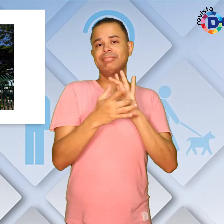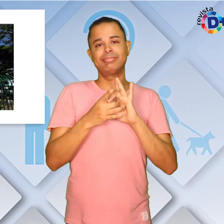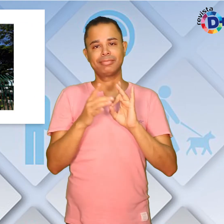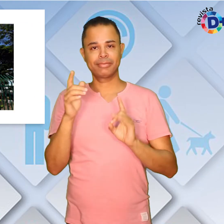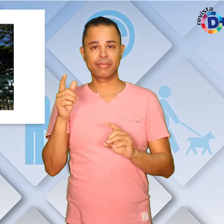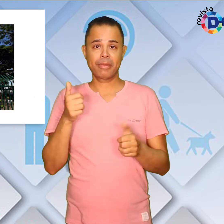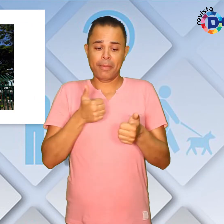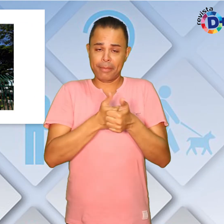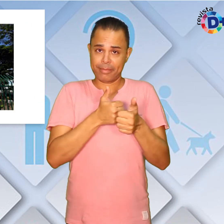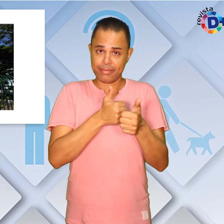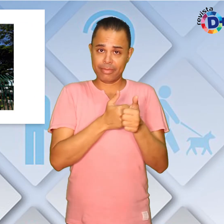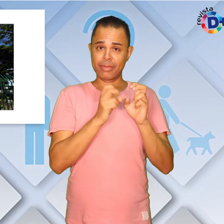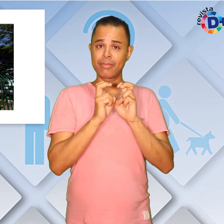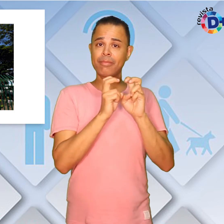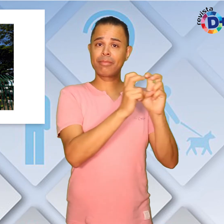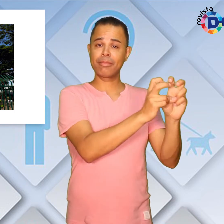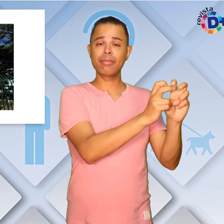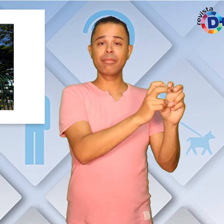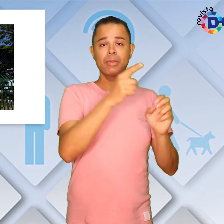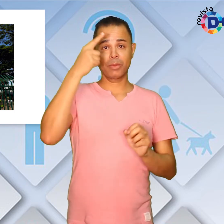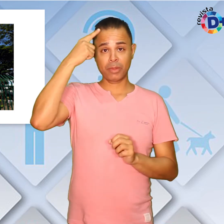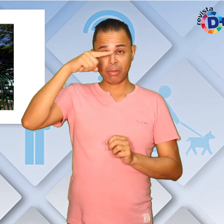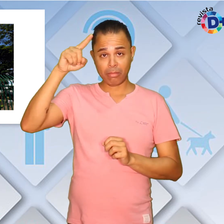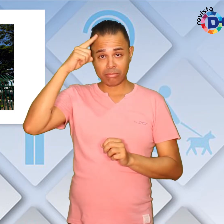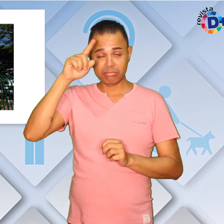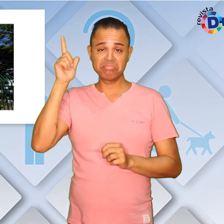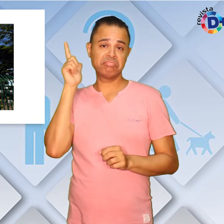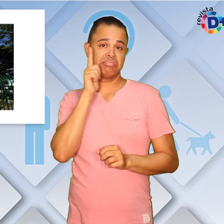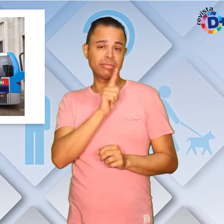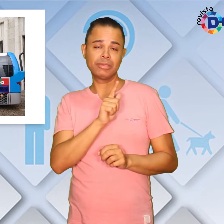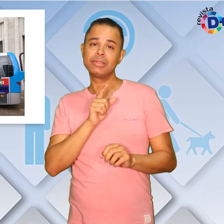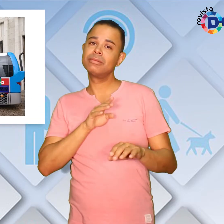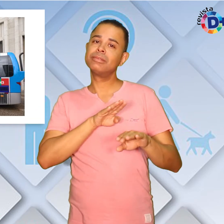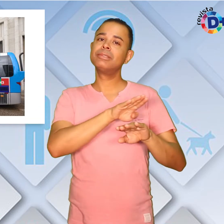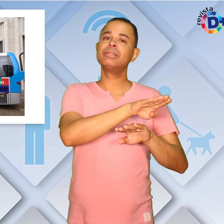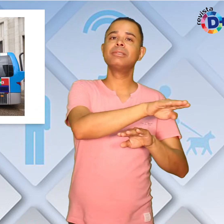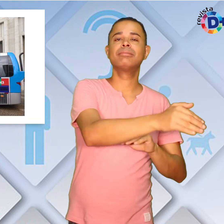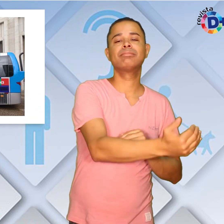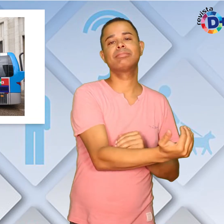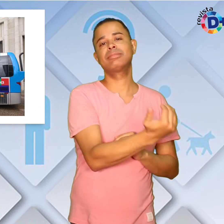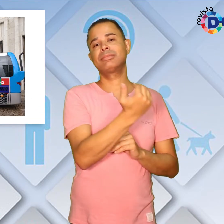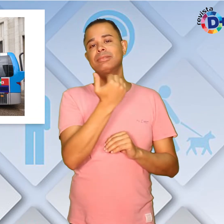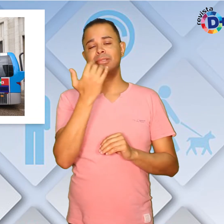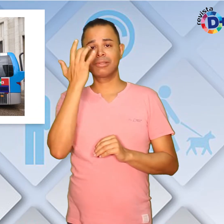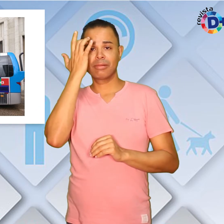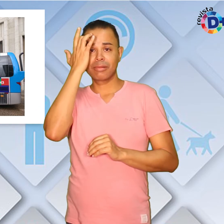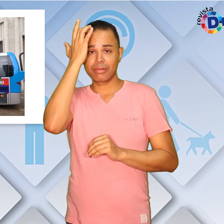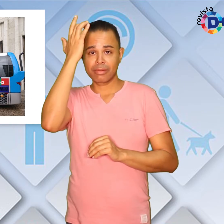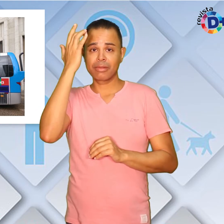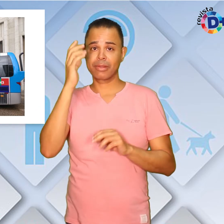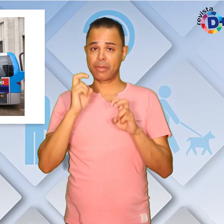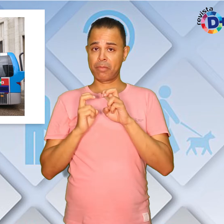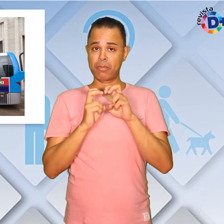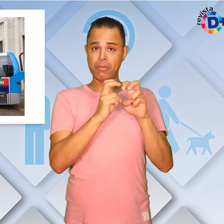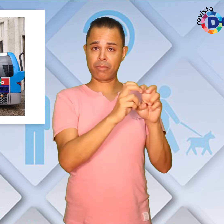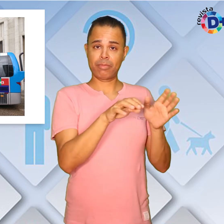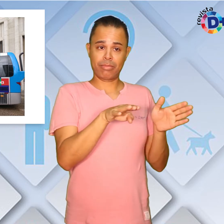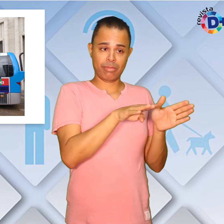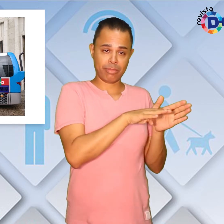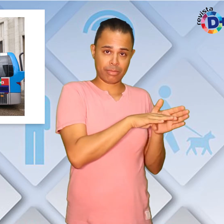estação jabaquara poderão fazer seus deslocamentos a partir do metrô de forma